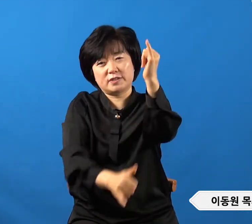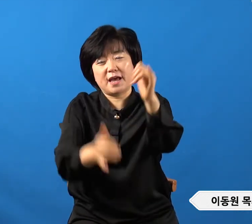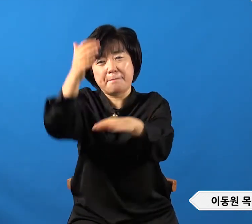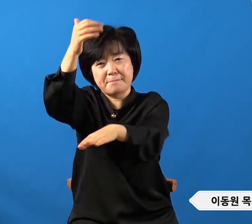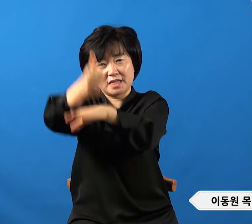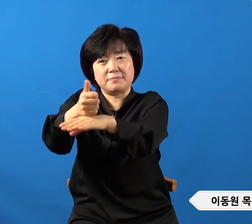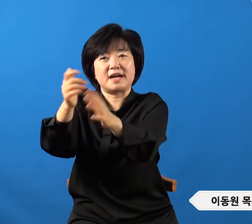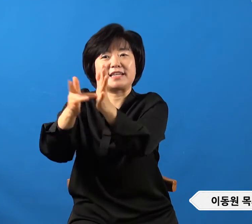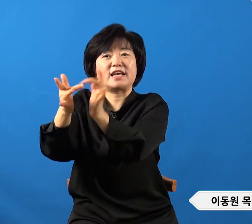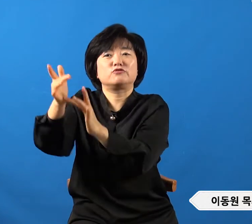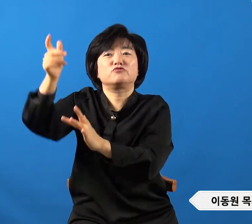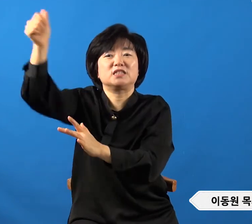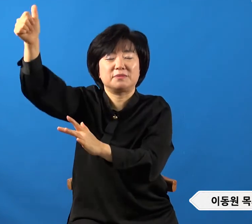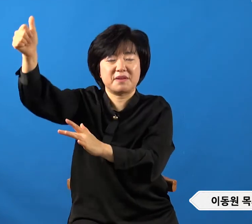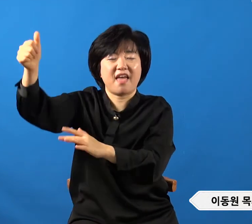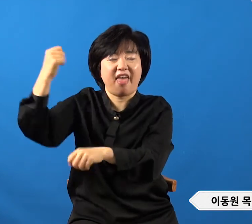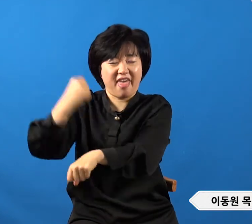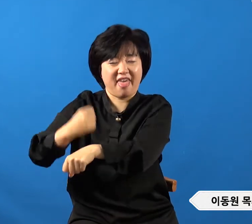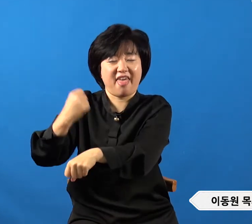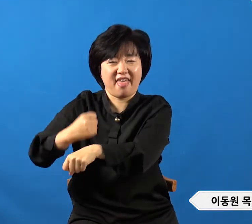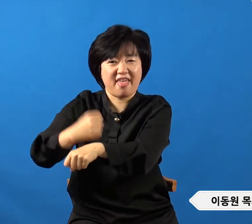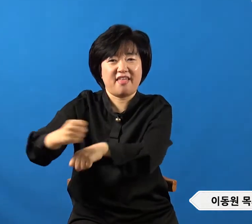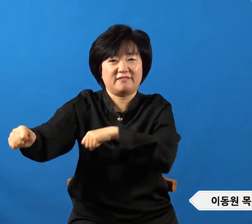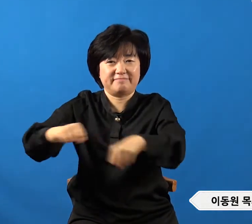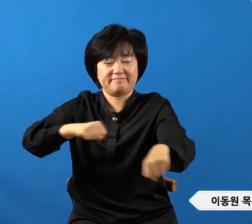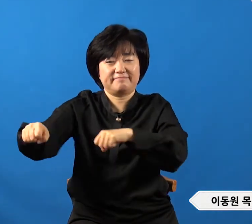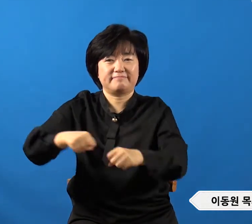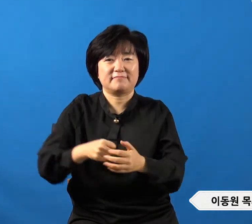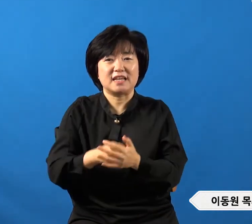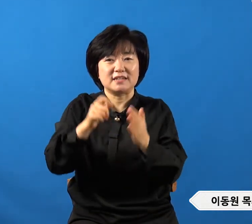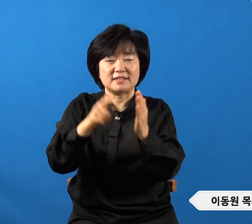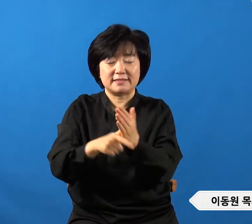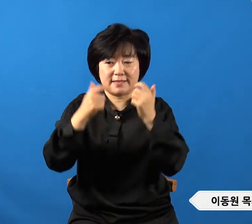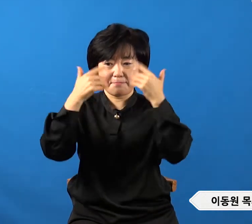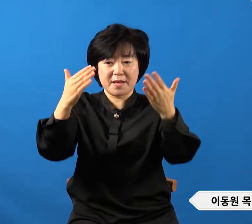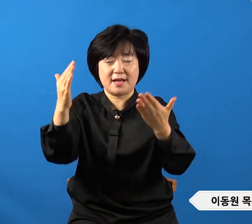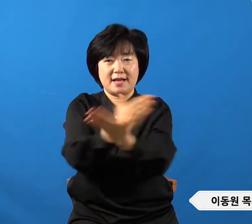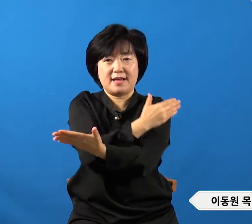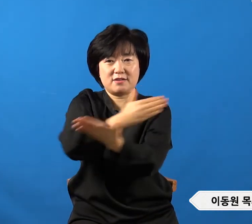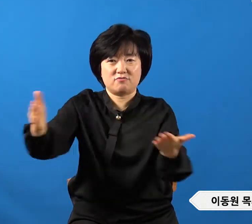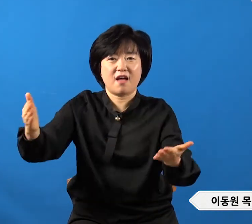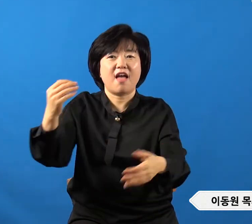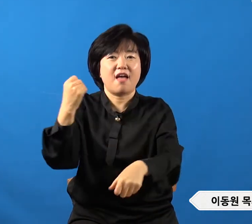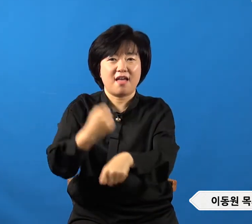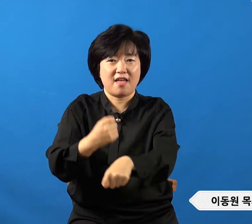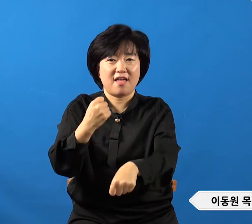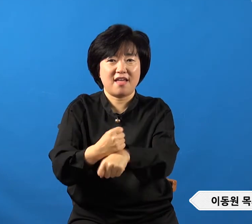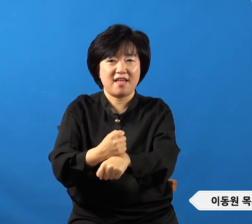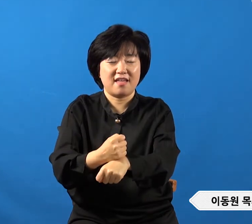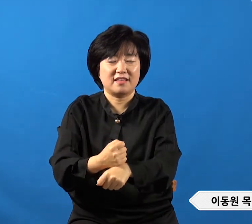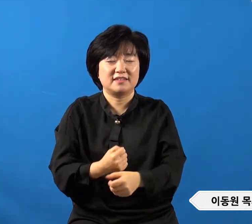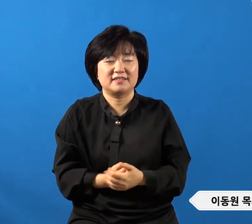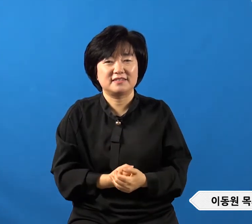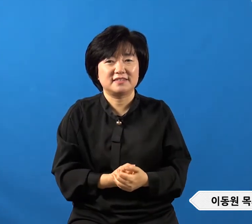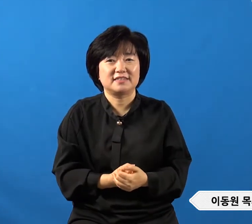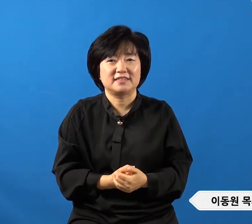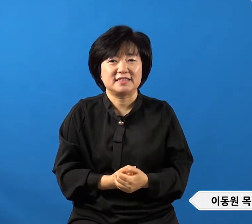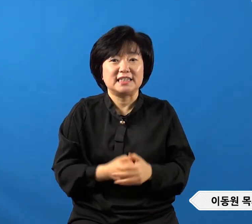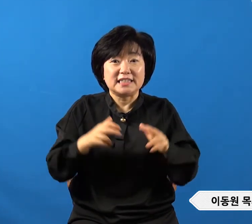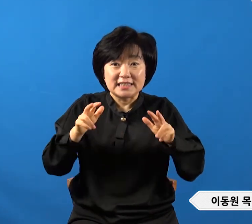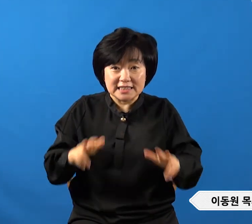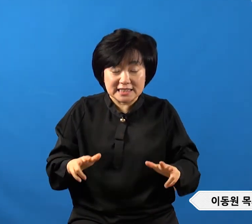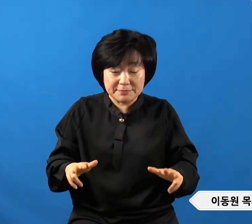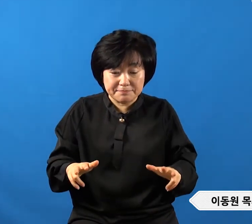알아서 처리를 다 하시겠다는 것입니다. 그때 완벽한 분별을 하시겠다는 거예요. 알곡과 가라지를.